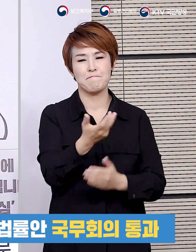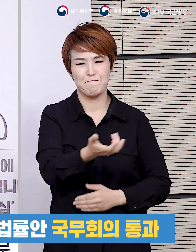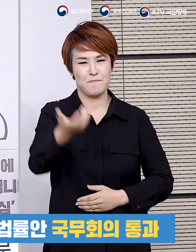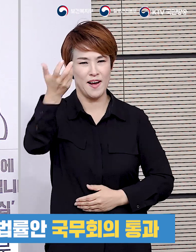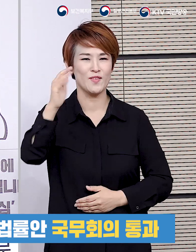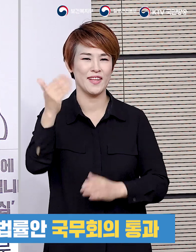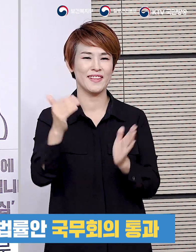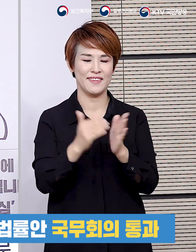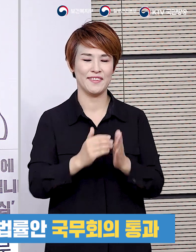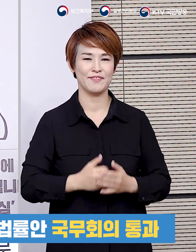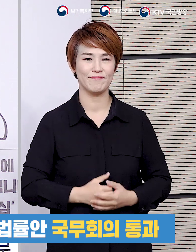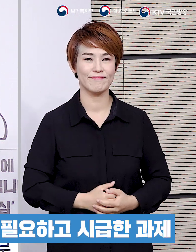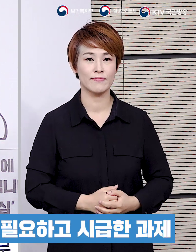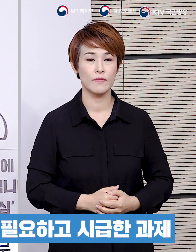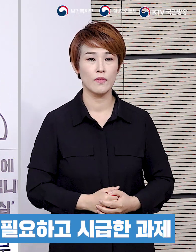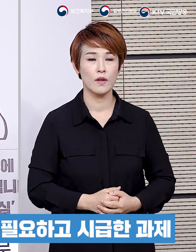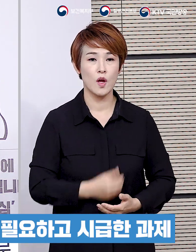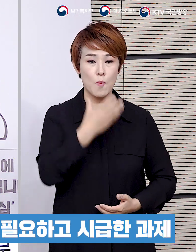진전이라고 평가합니다.